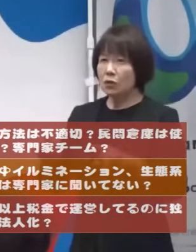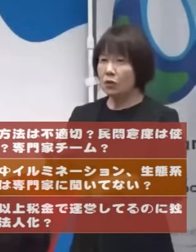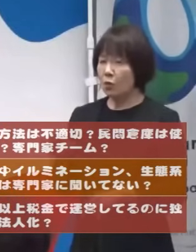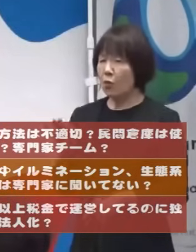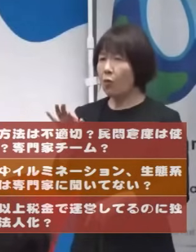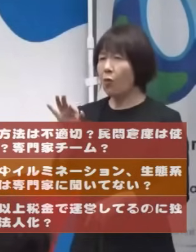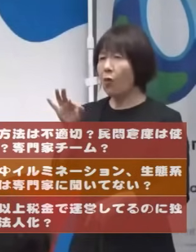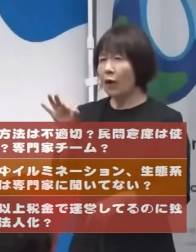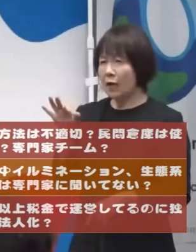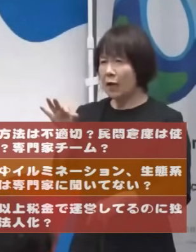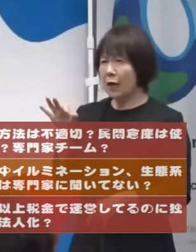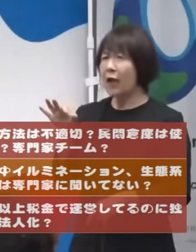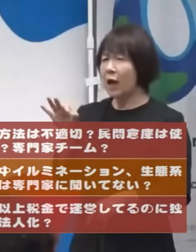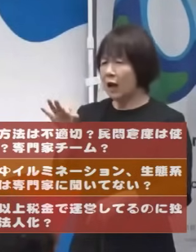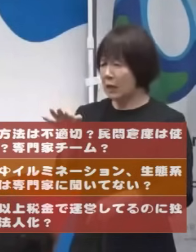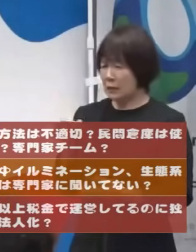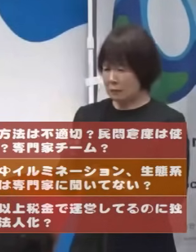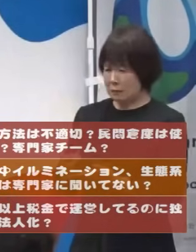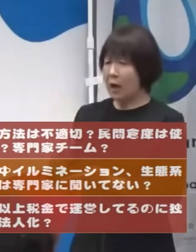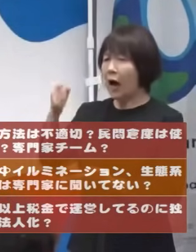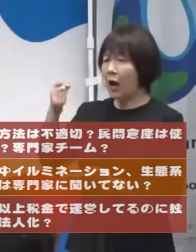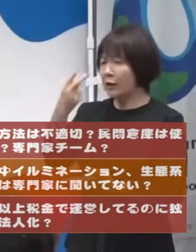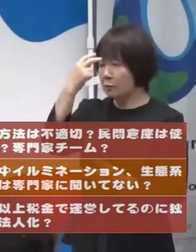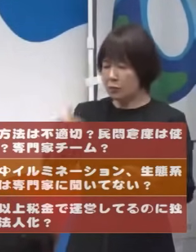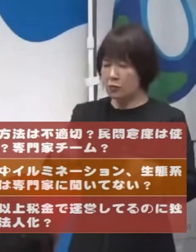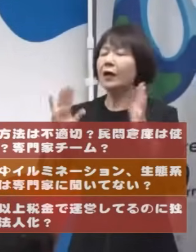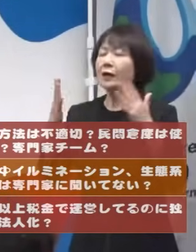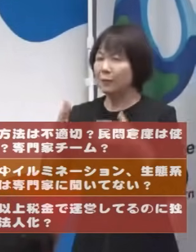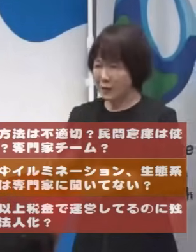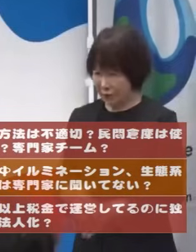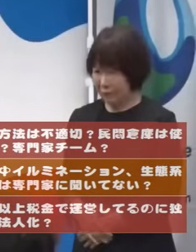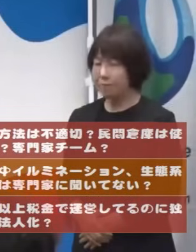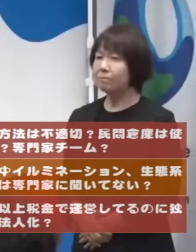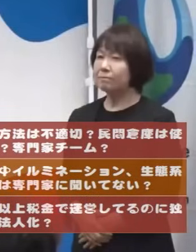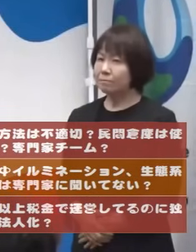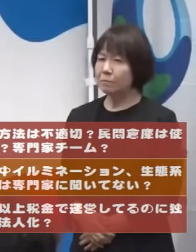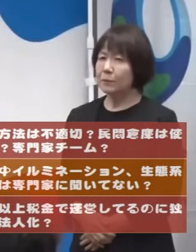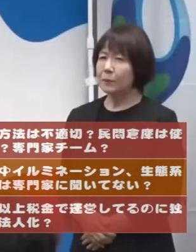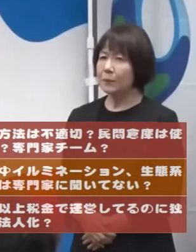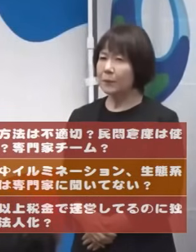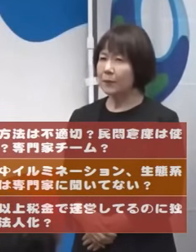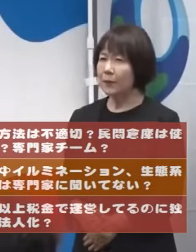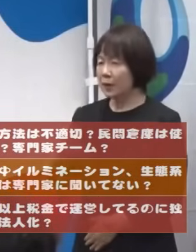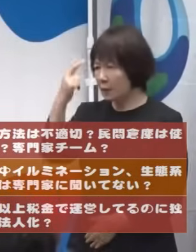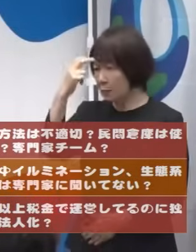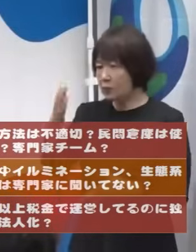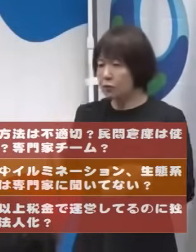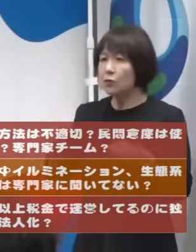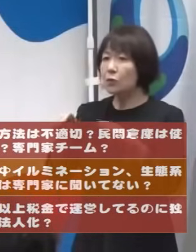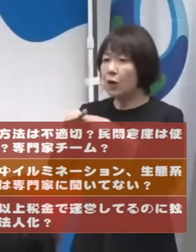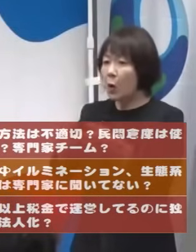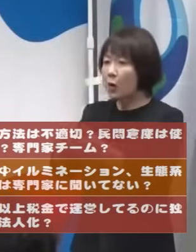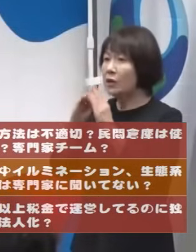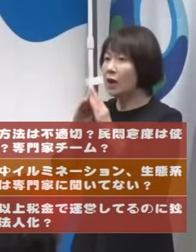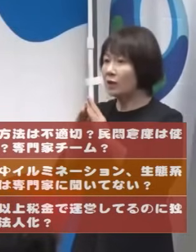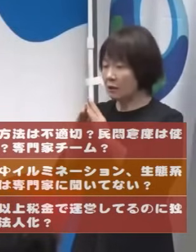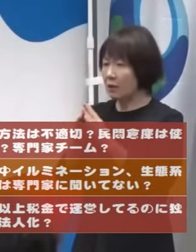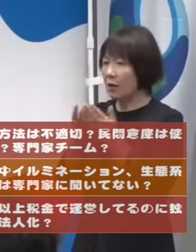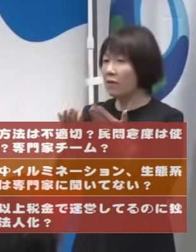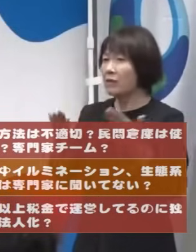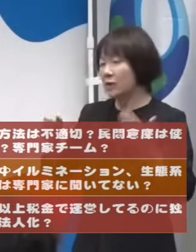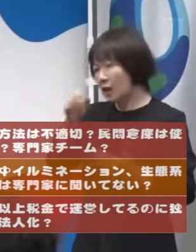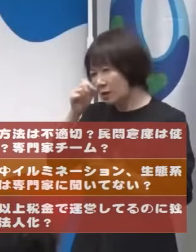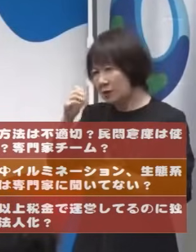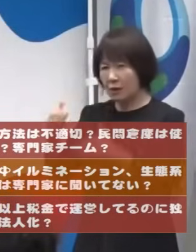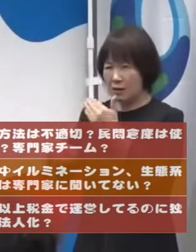もあって美術館もう一回建てるみたいなことはもうしませんので、大阪府ではね、 美術館を建てて置いたらいいやんかっていうのが、まあ、早い話かも